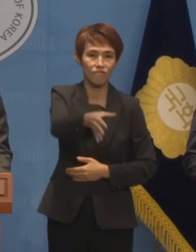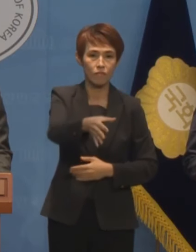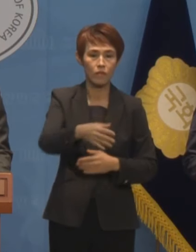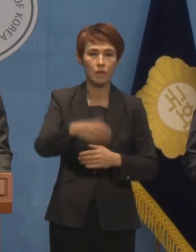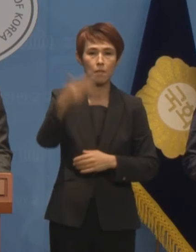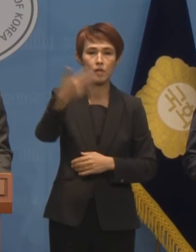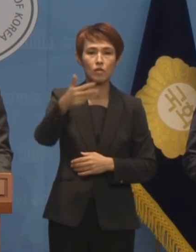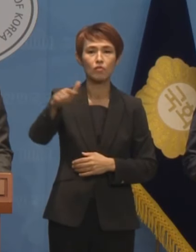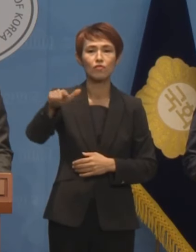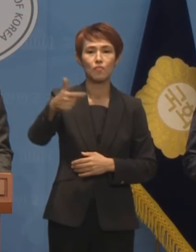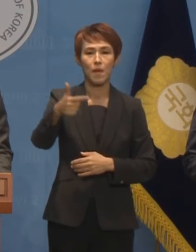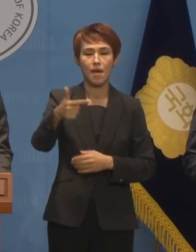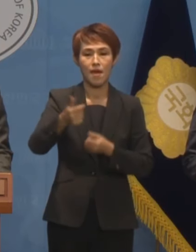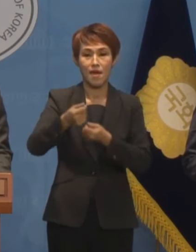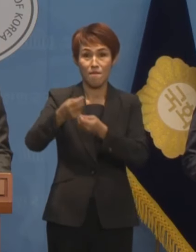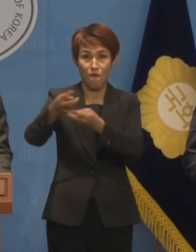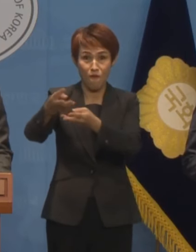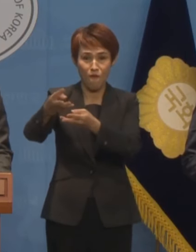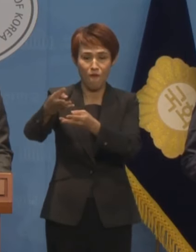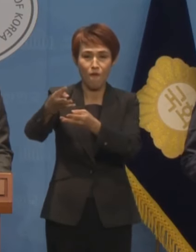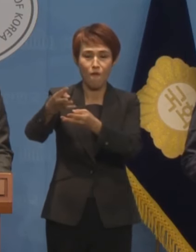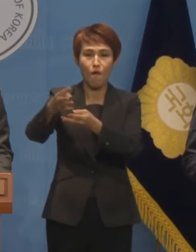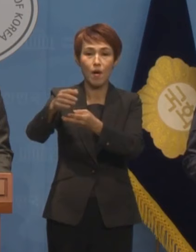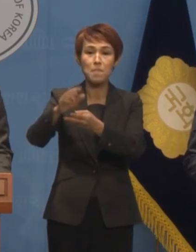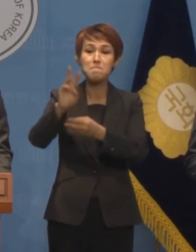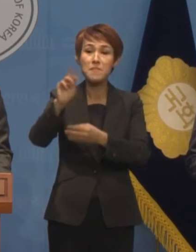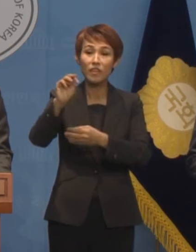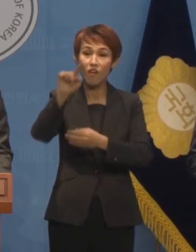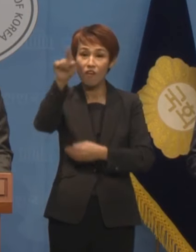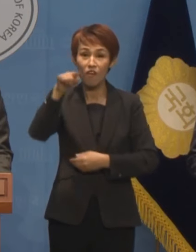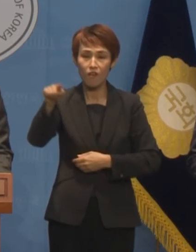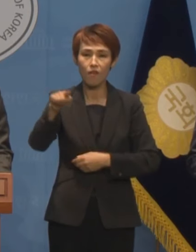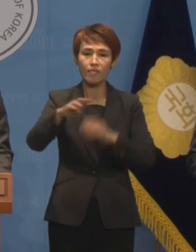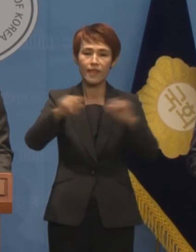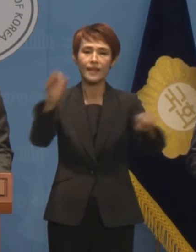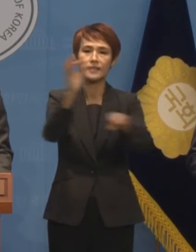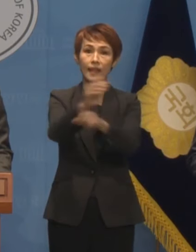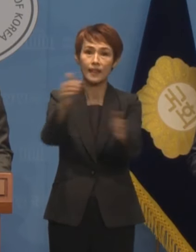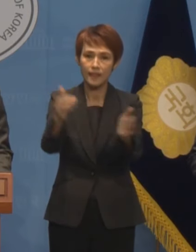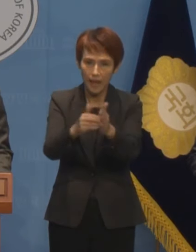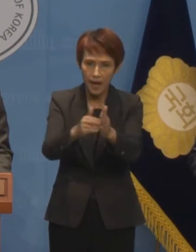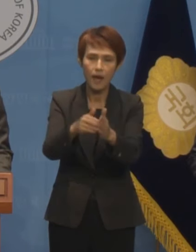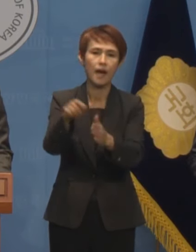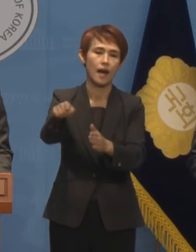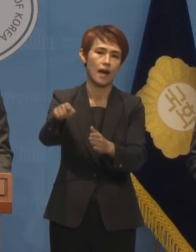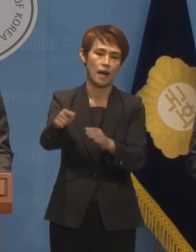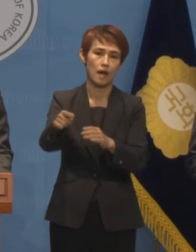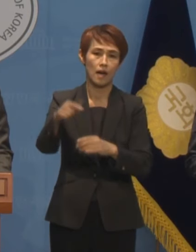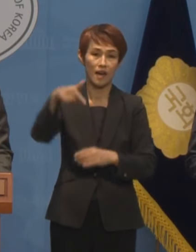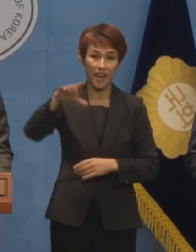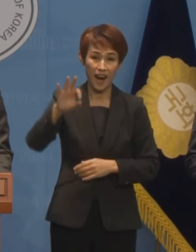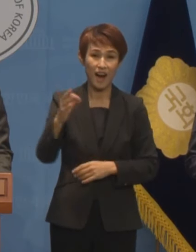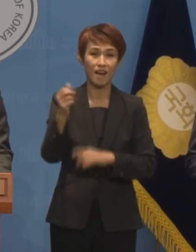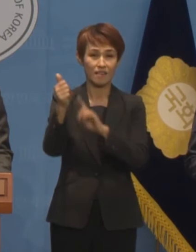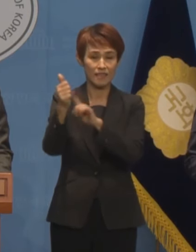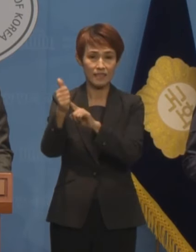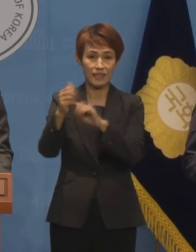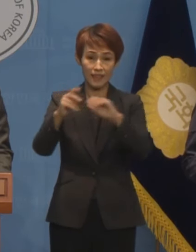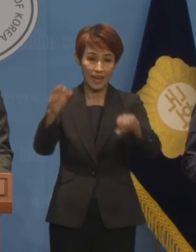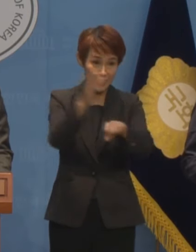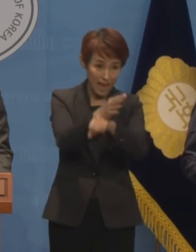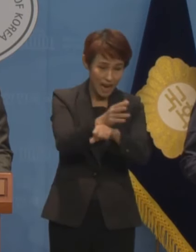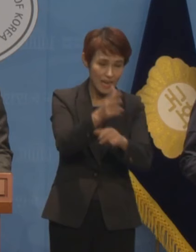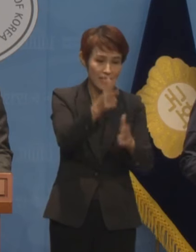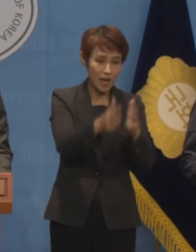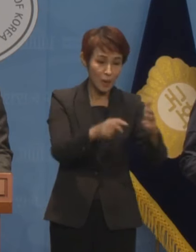8,965제곱미터 규모로 땅을 구매했다는 의혹도 제기됐습니다. 물론 강 씨가 산 땅은 산단 부지 내가 아닌